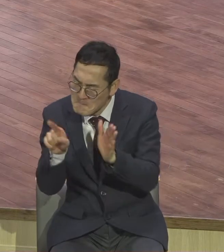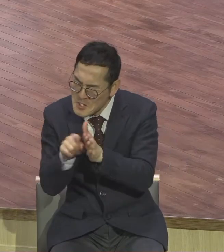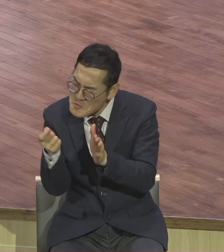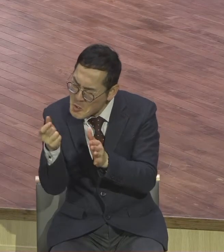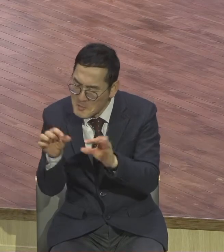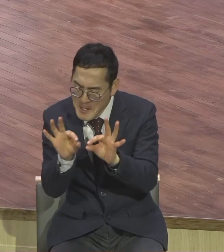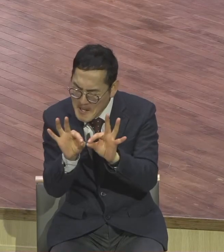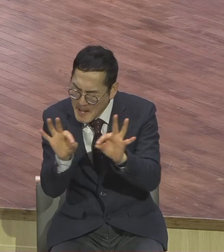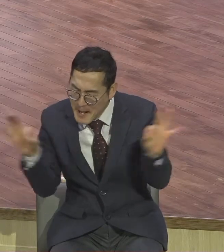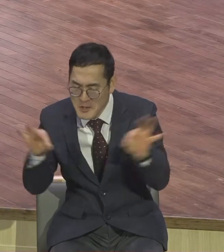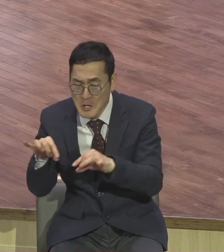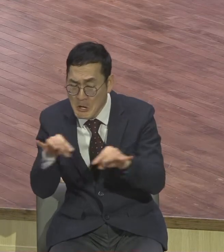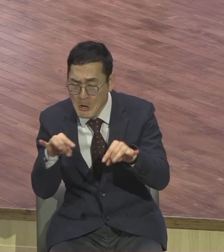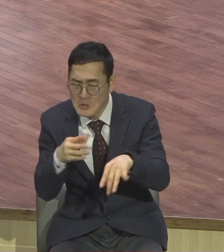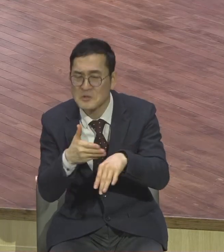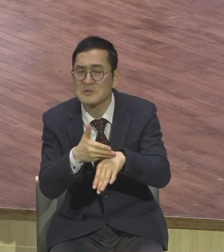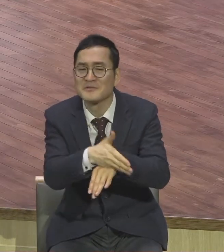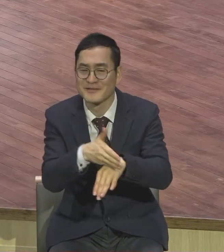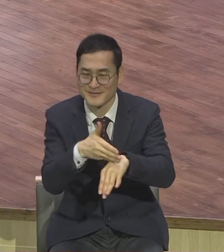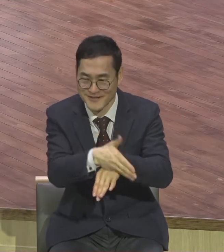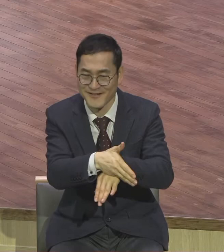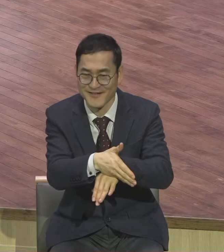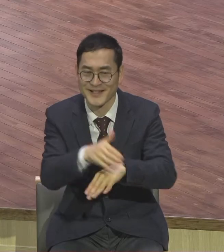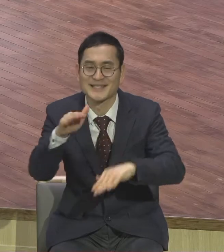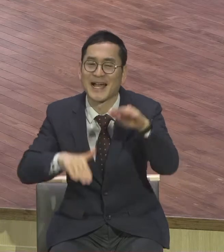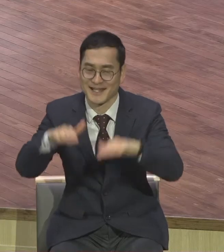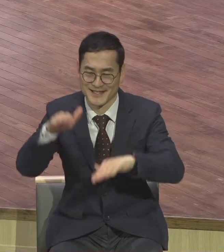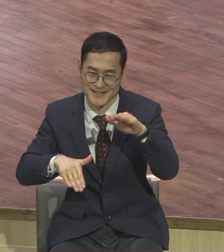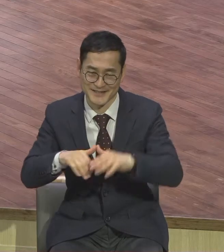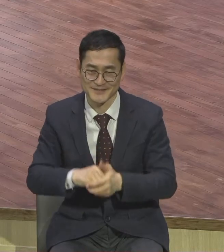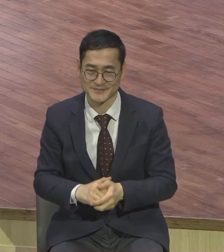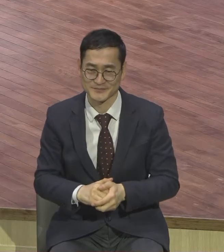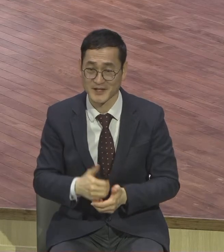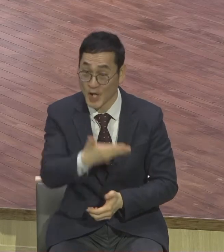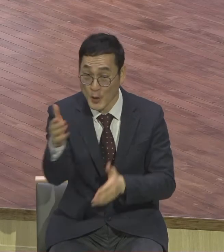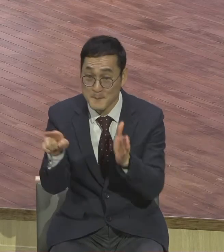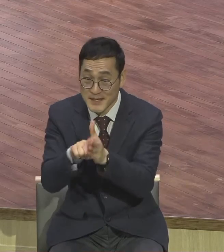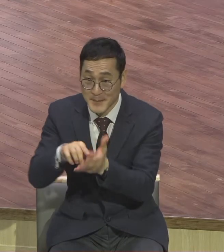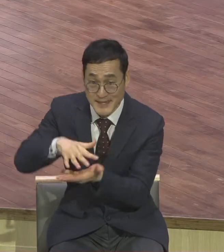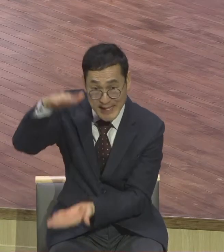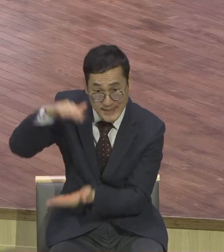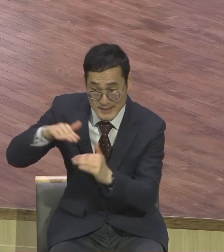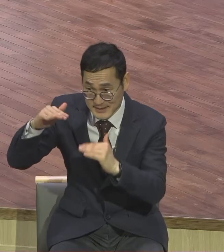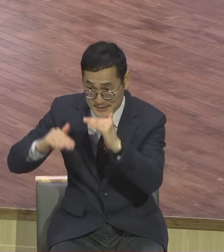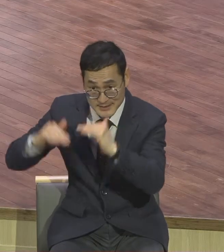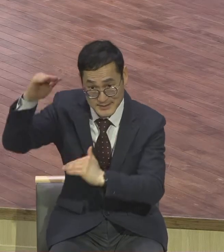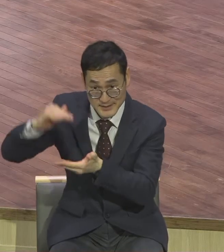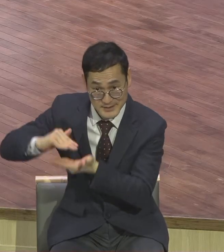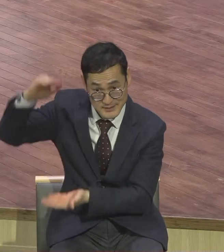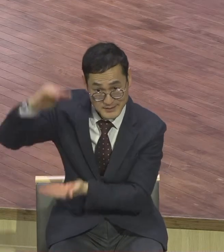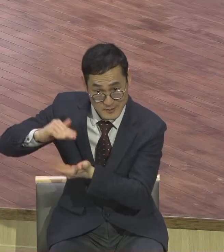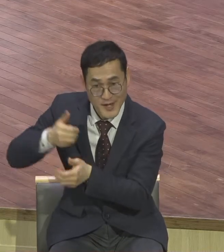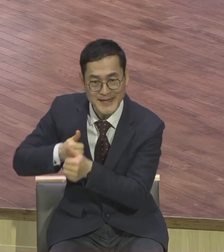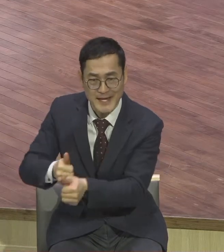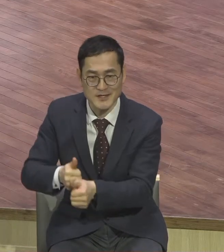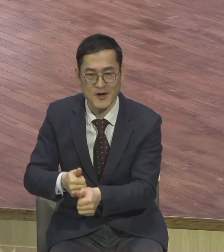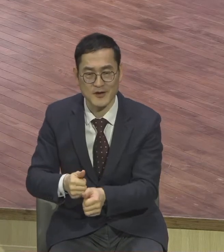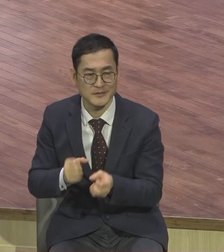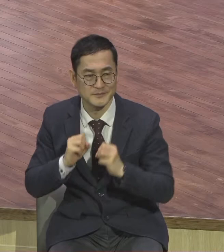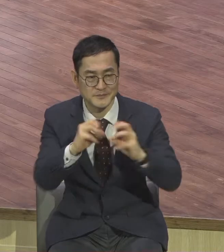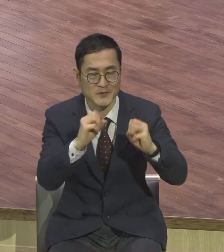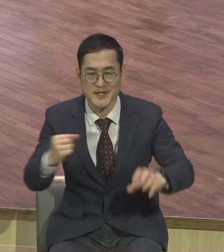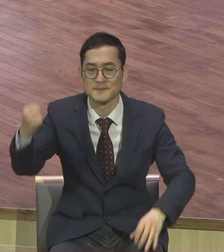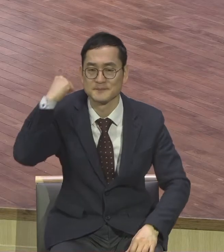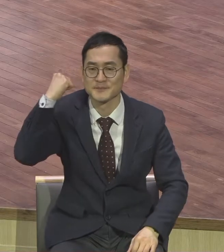감당할 수 있어야 되잖아요. 여러분의 불량만큼 역사이 나게 되세요. 하나님은 사람을 평가하지 않습니다. 절대